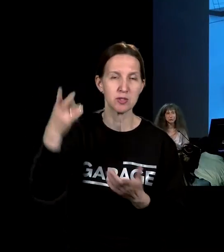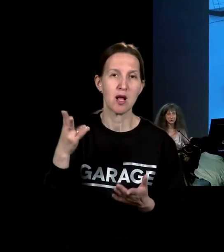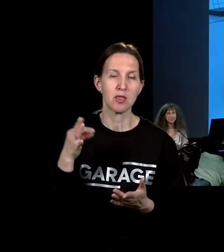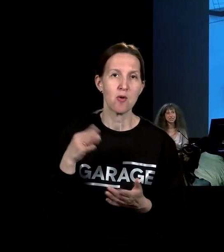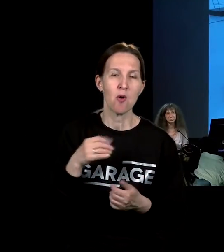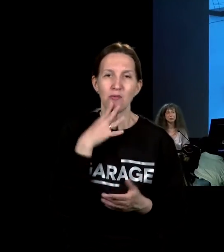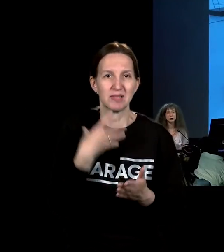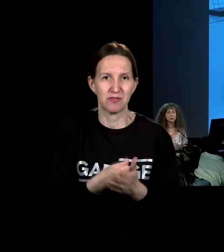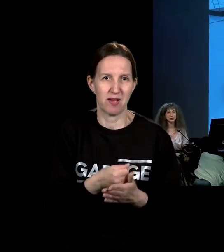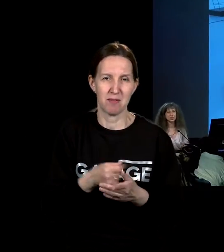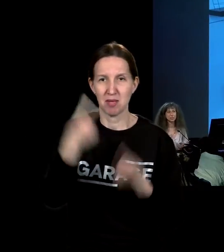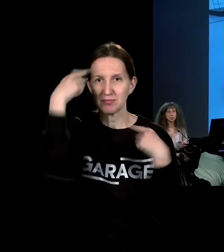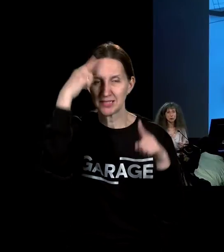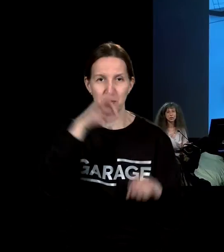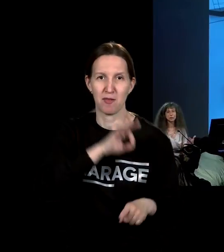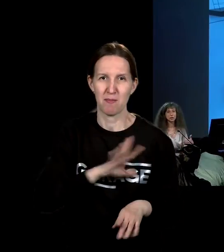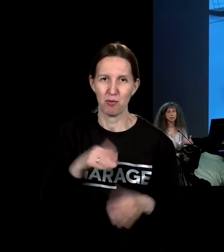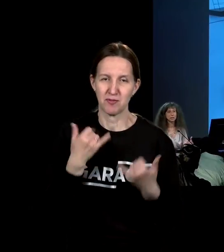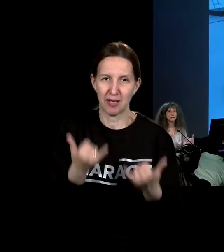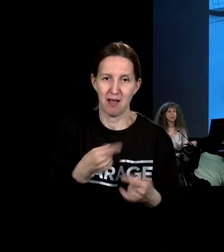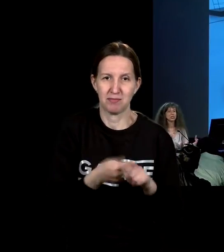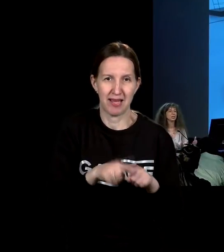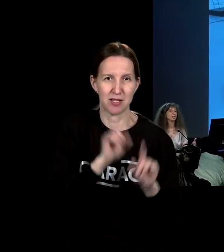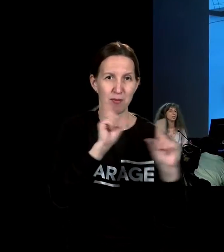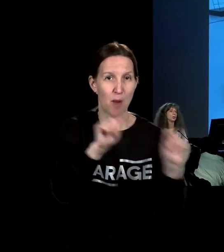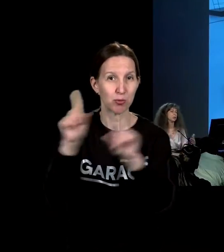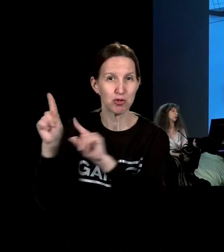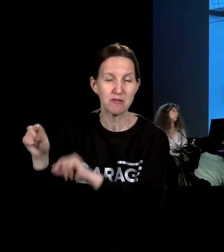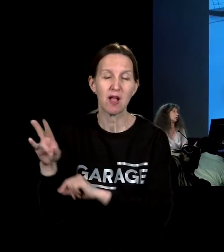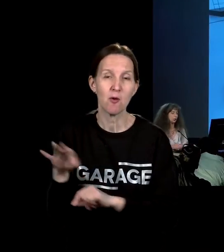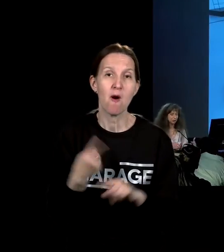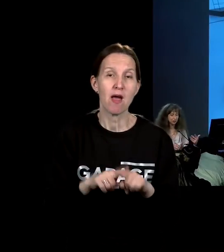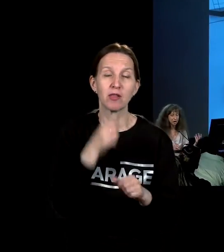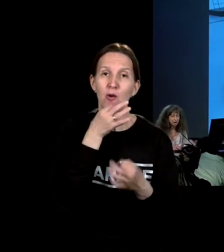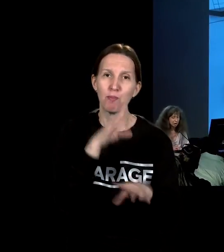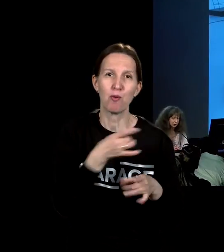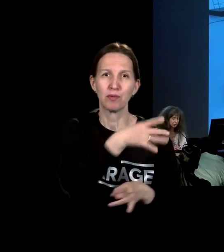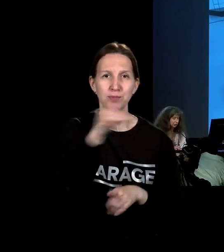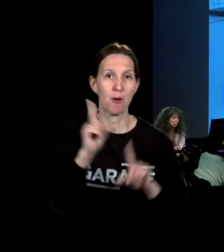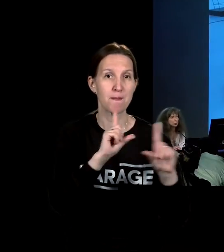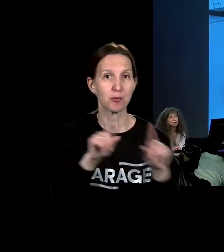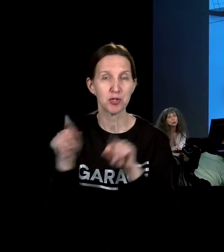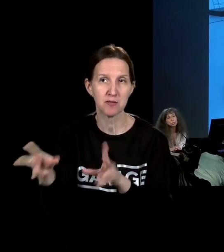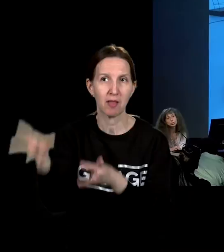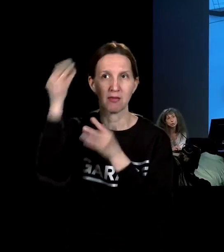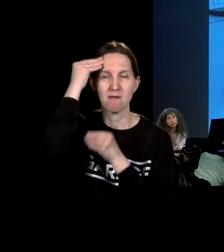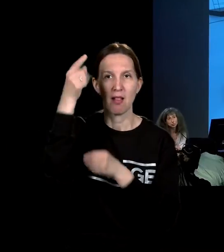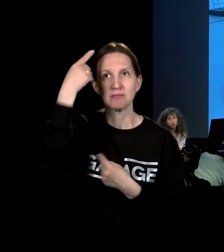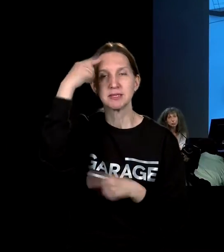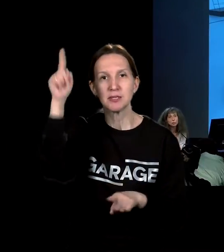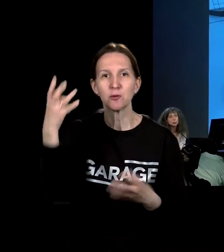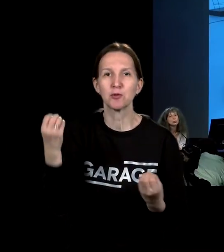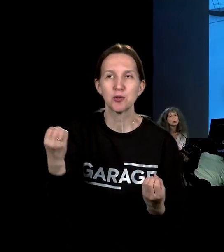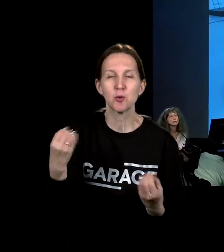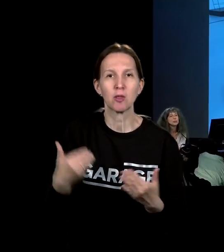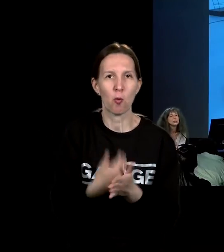своими изобретениями пользовался для этих путешествий, но тем не менее каждый из этих путешествий давал ему идею, чтобы еще